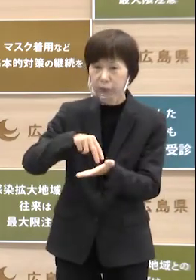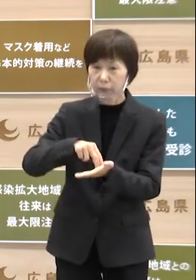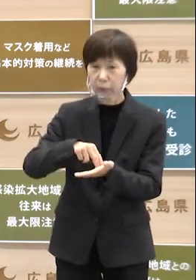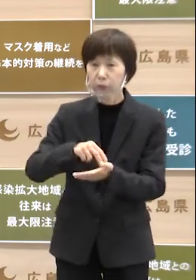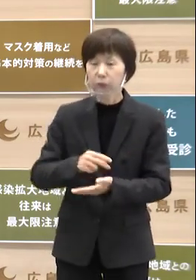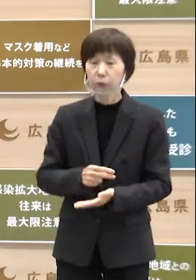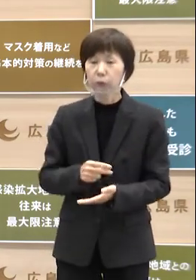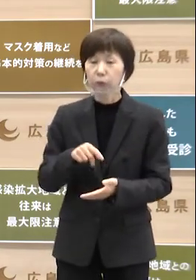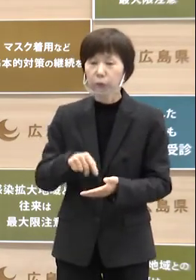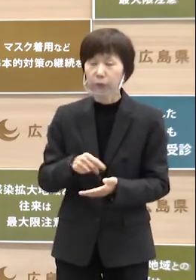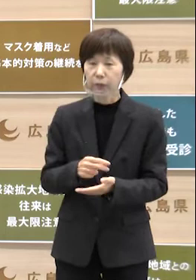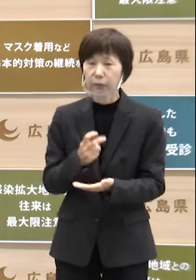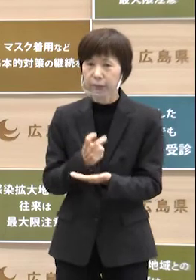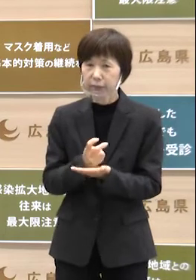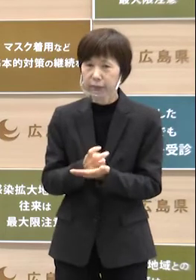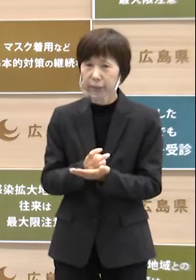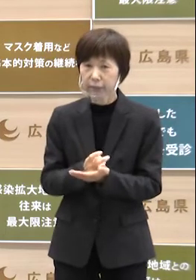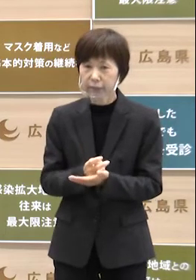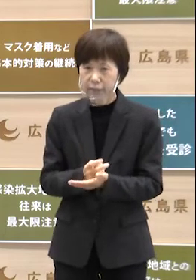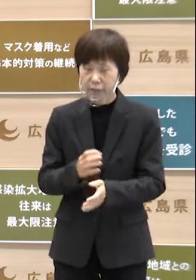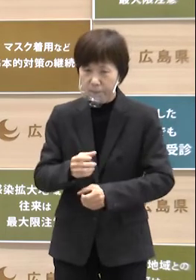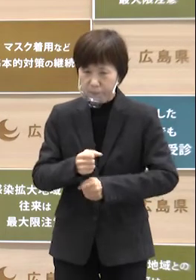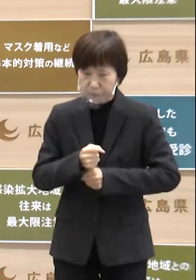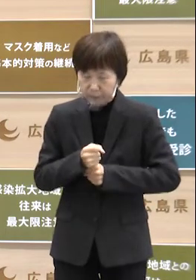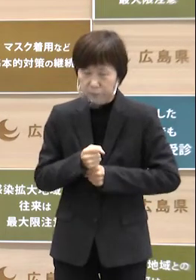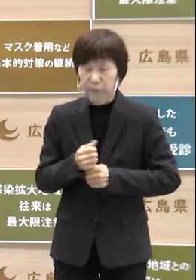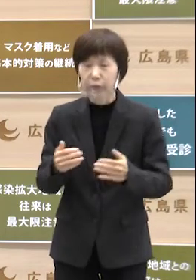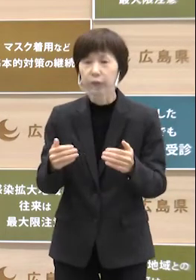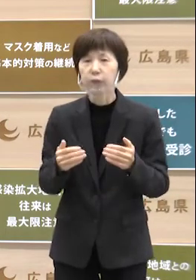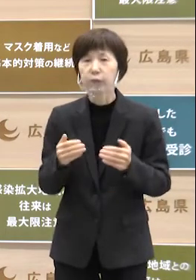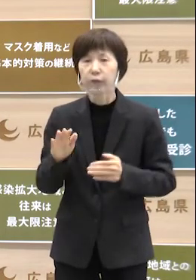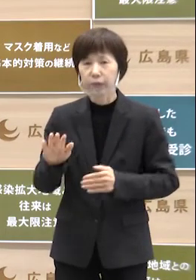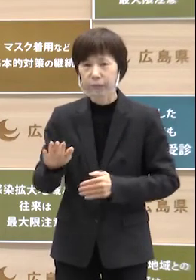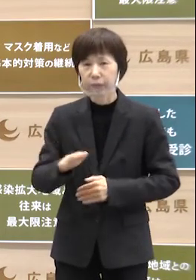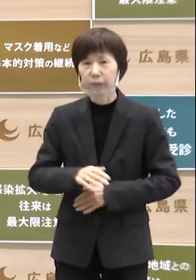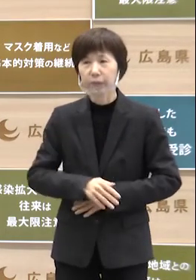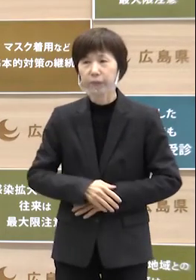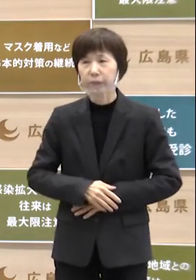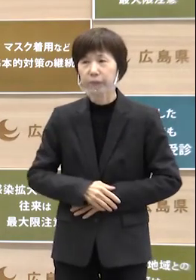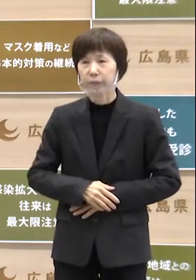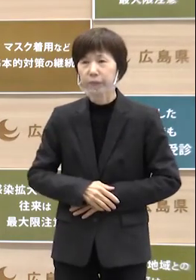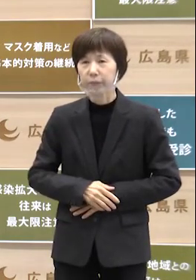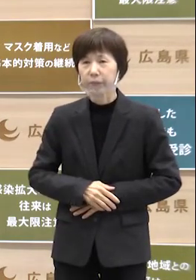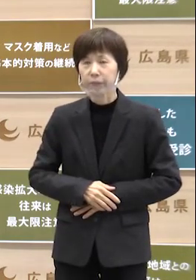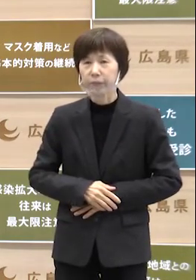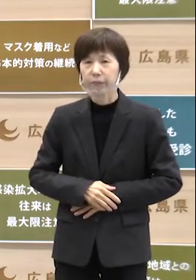に守るべきであるものだというふうに思っておりますし、